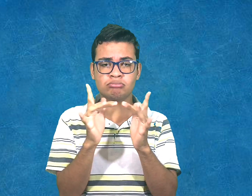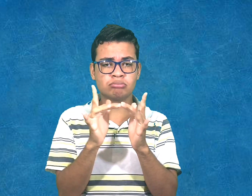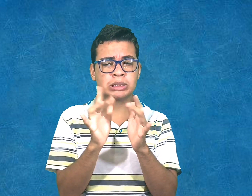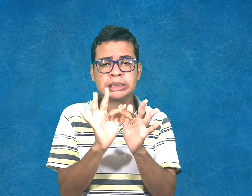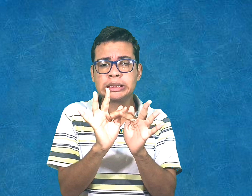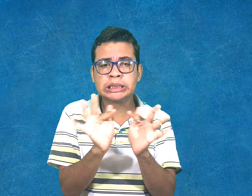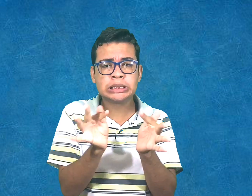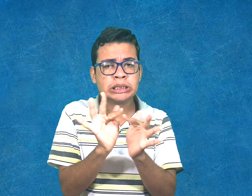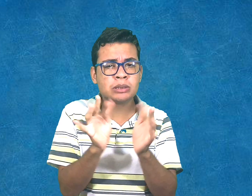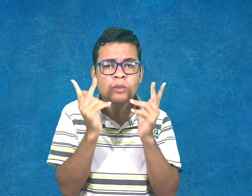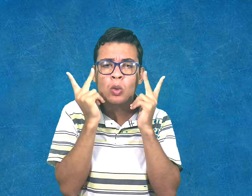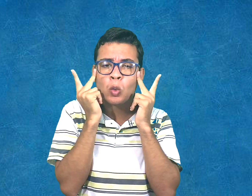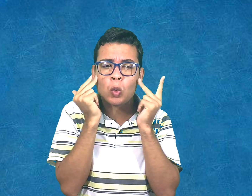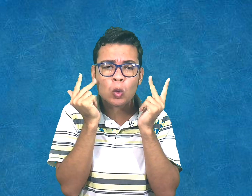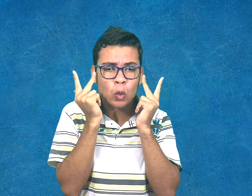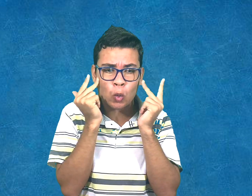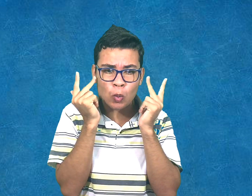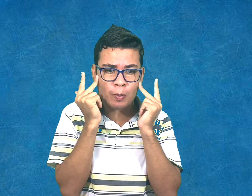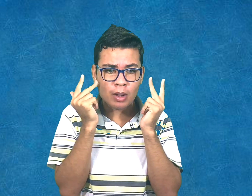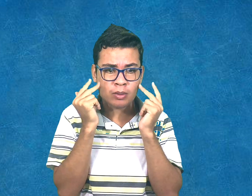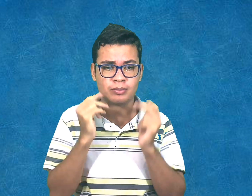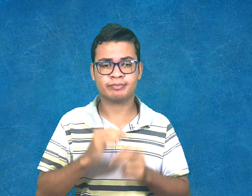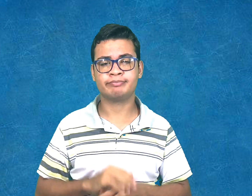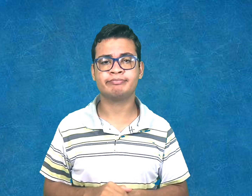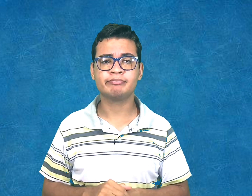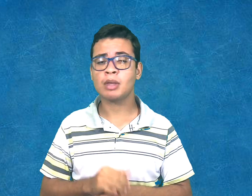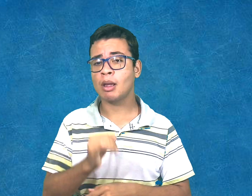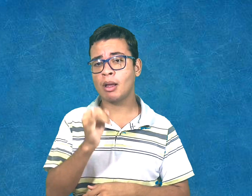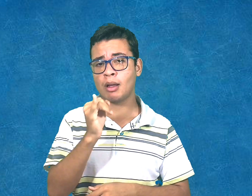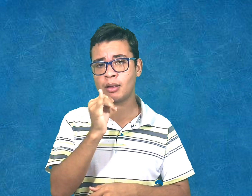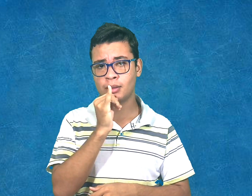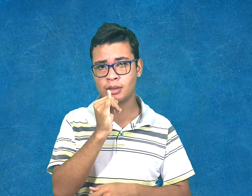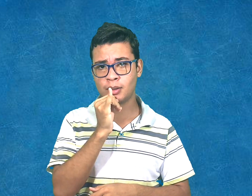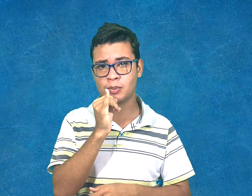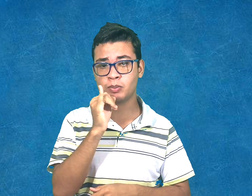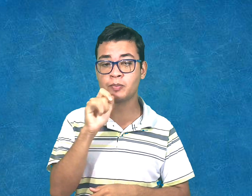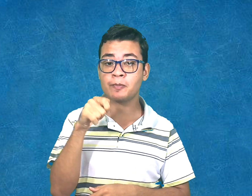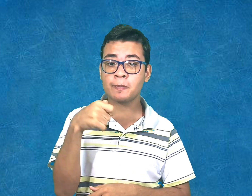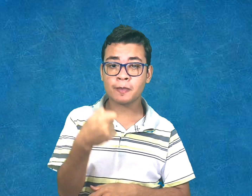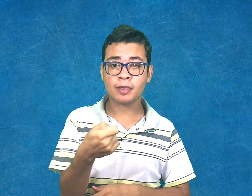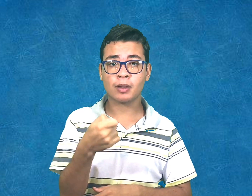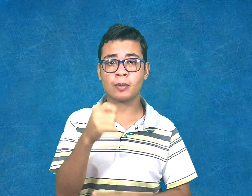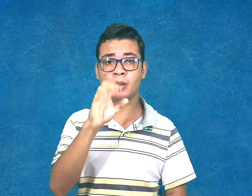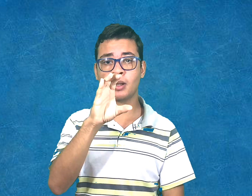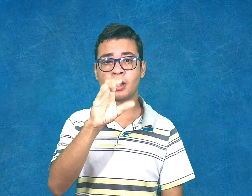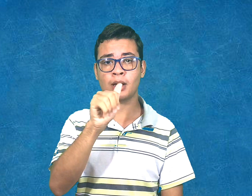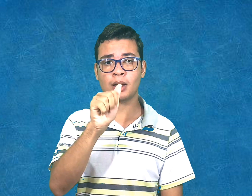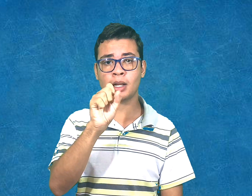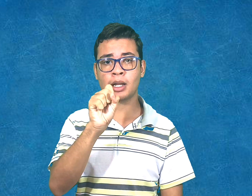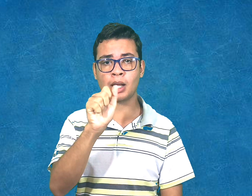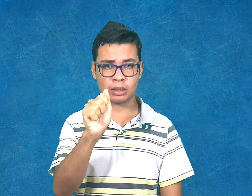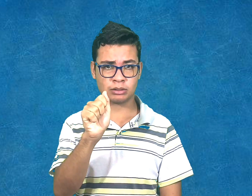normal. Então, por exemplo, o sinal de casa. Como que eu escreveria ele?